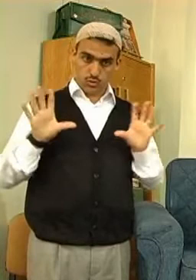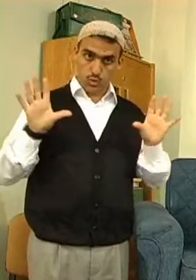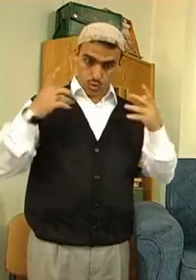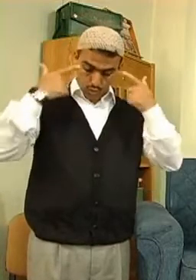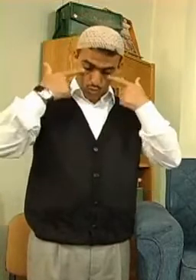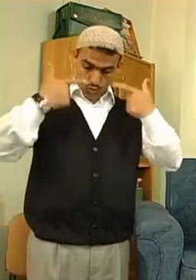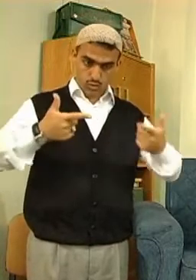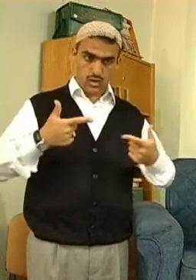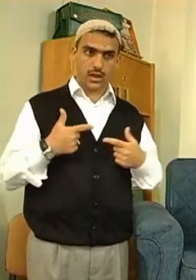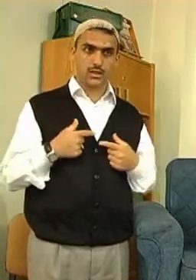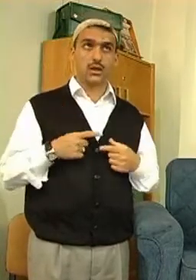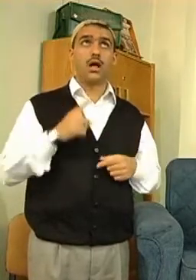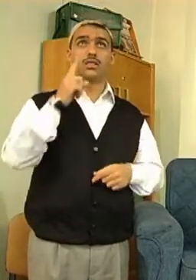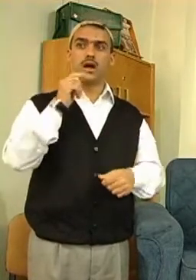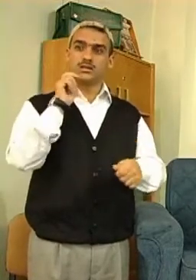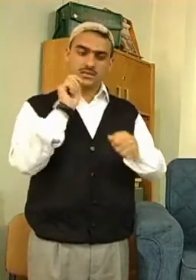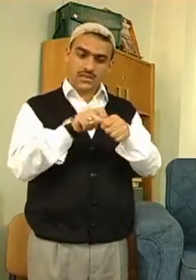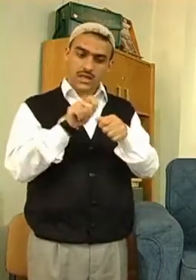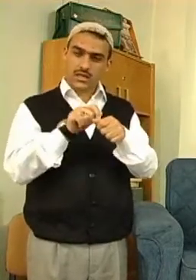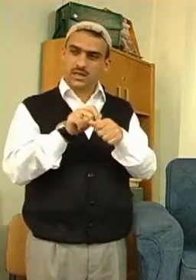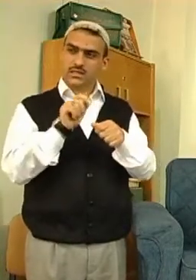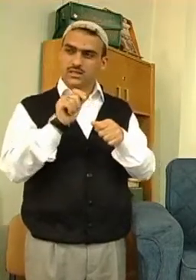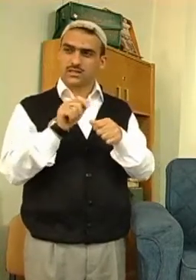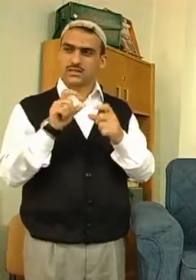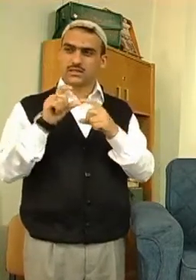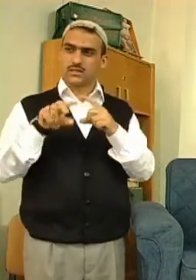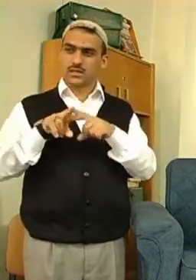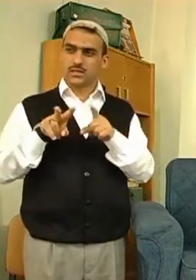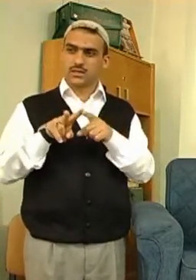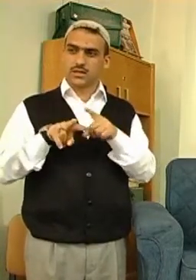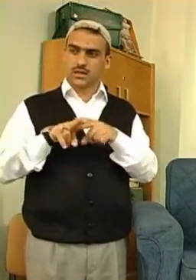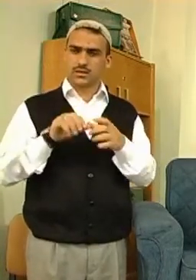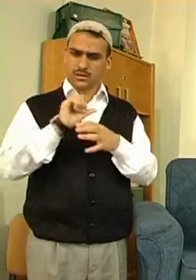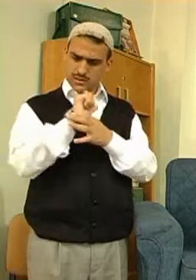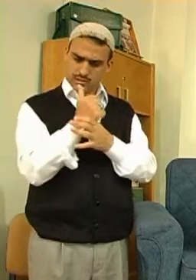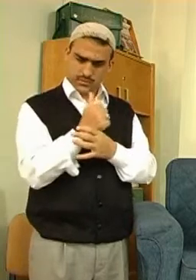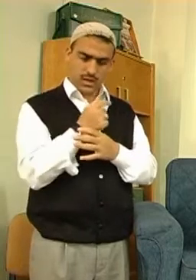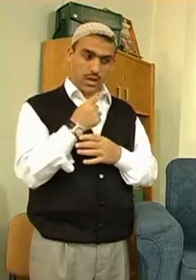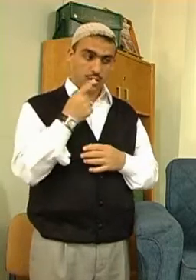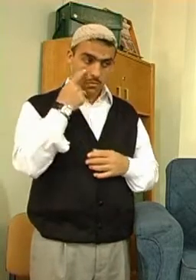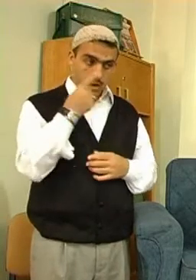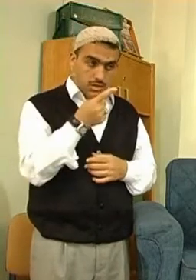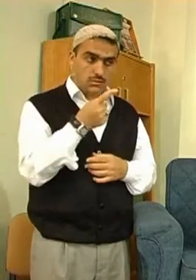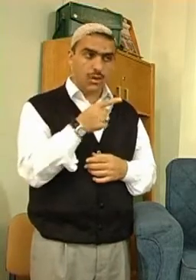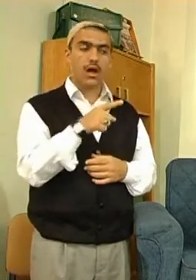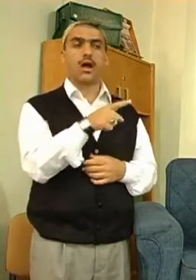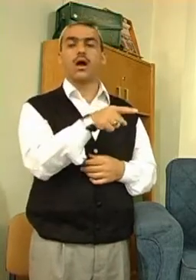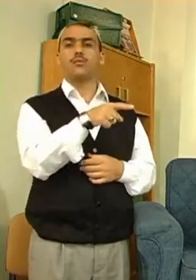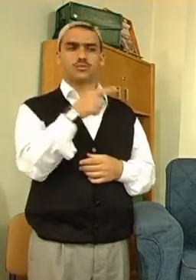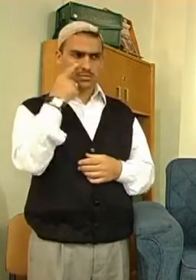ilahiye ve nukuş-ı esma-i Rabbaniye itibariyle bir kıymet alır. Mesele bu.